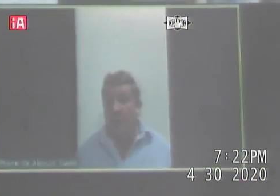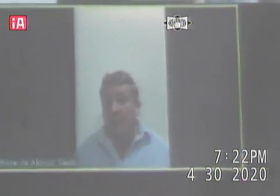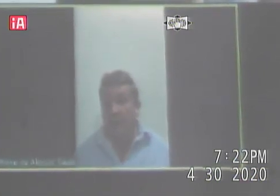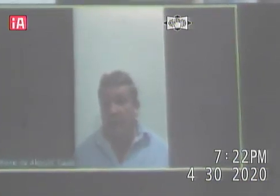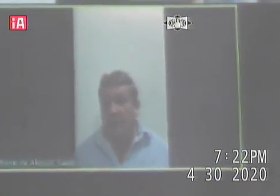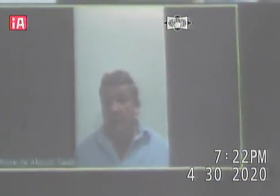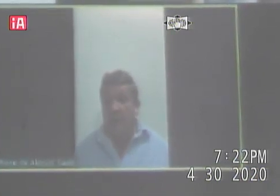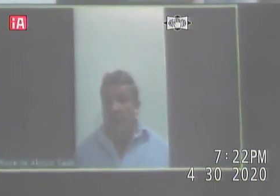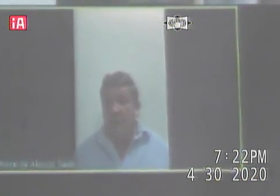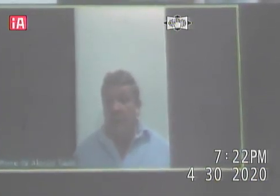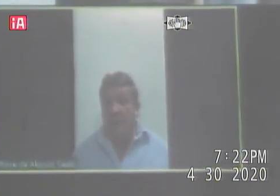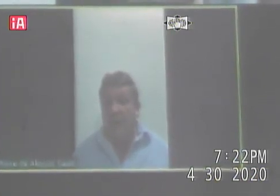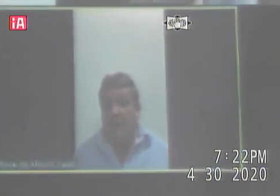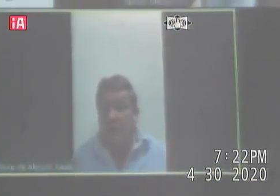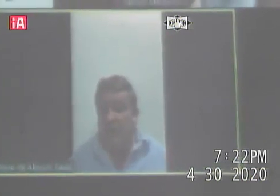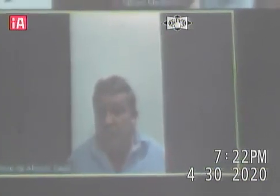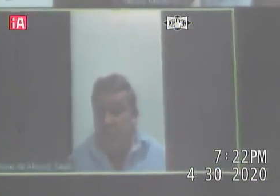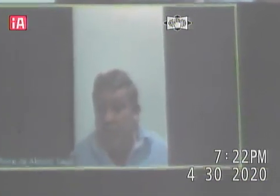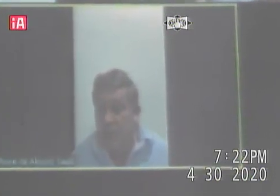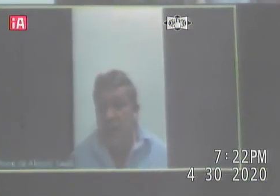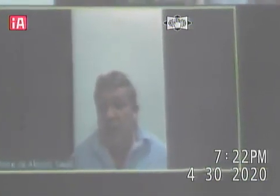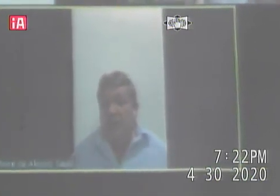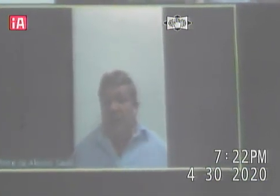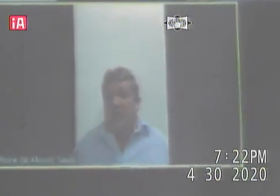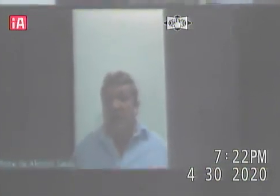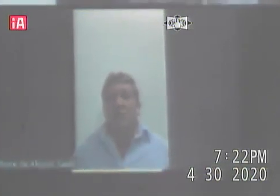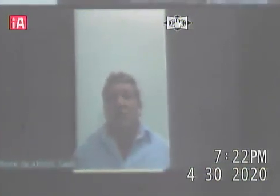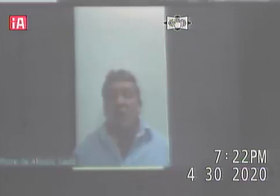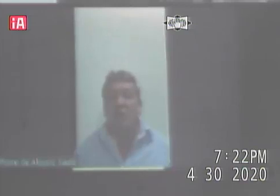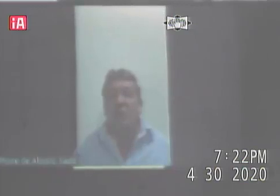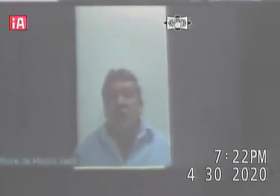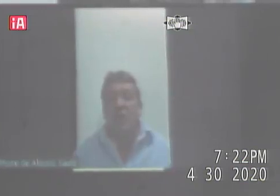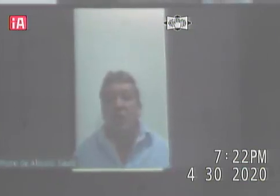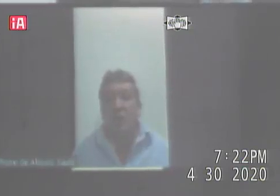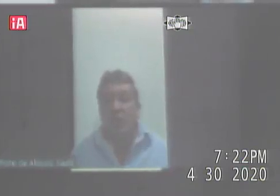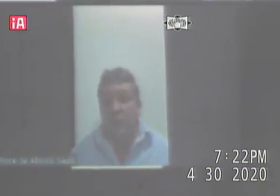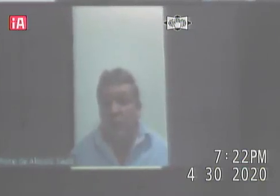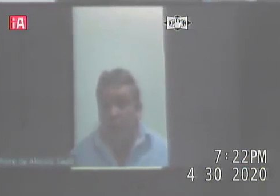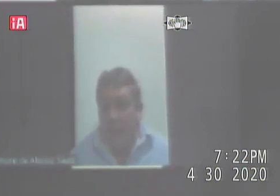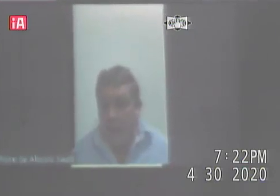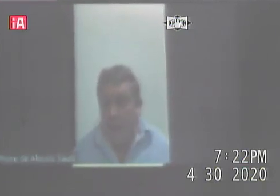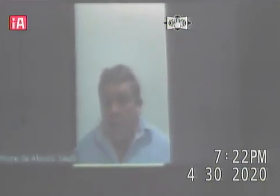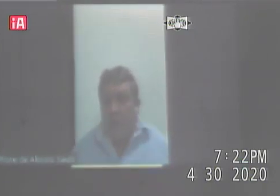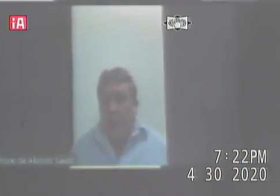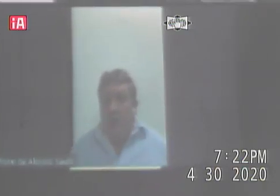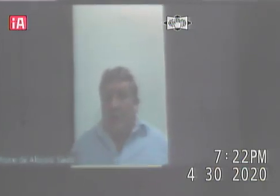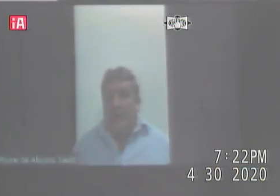o prefeito. Não vivo de política, não sou político